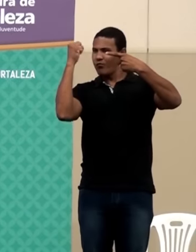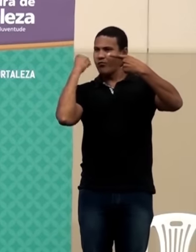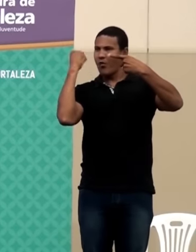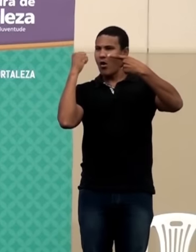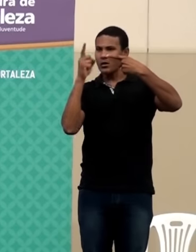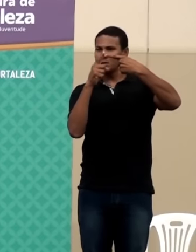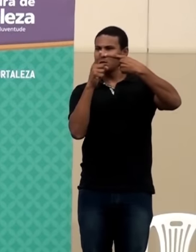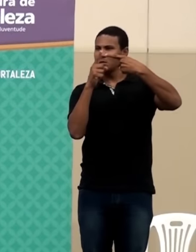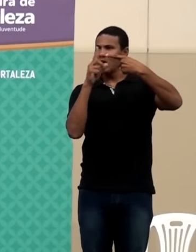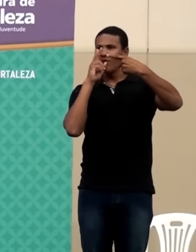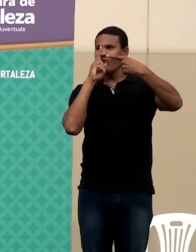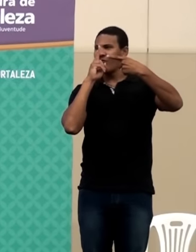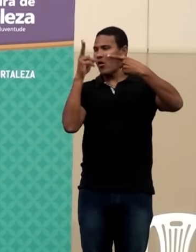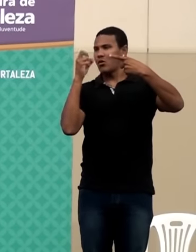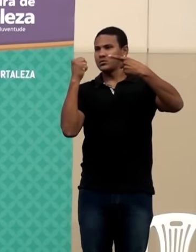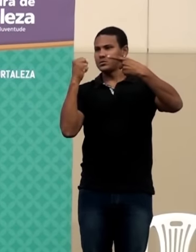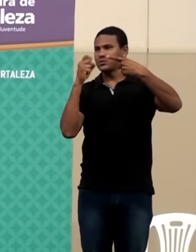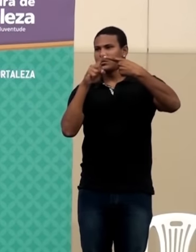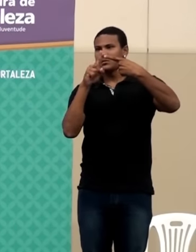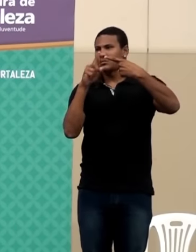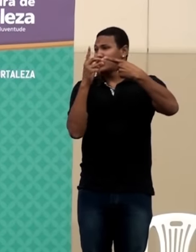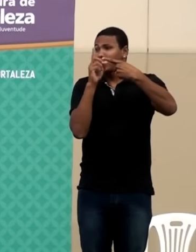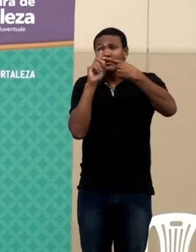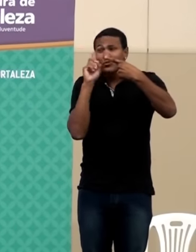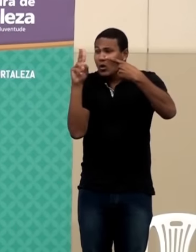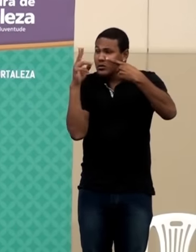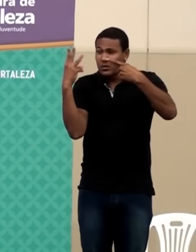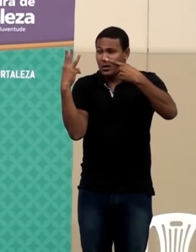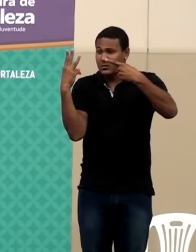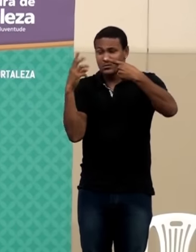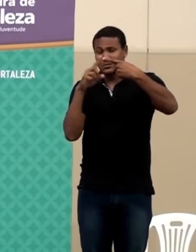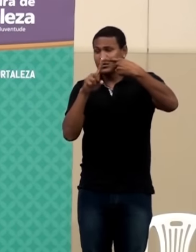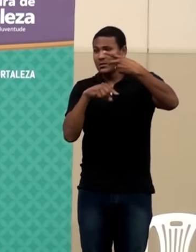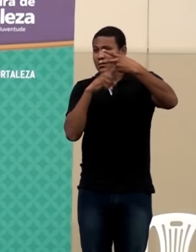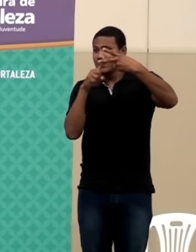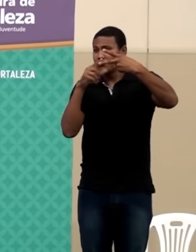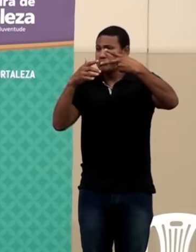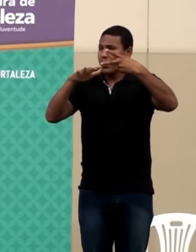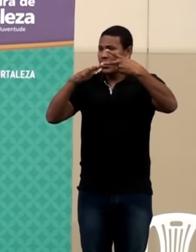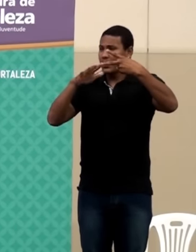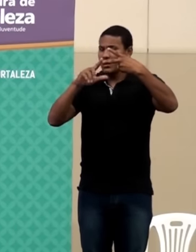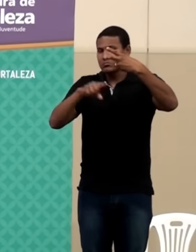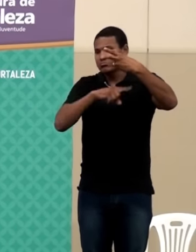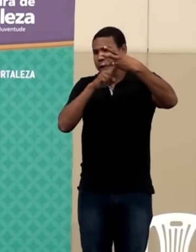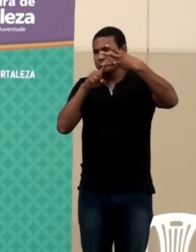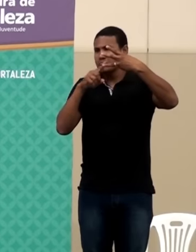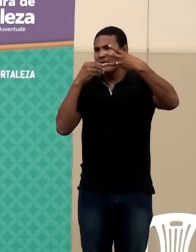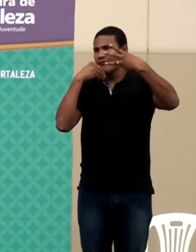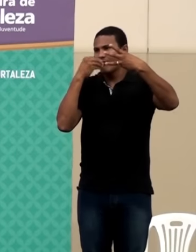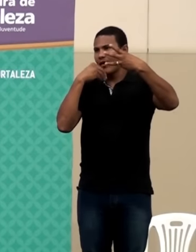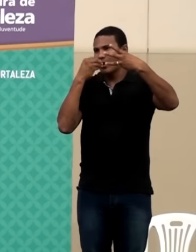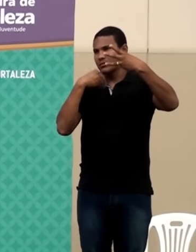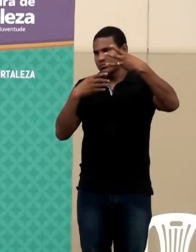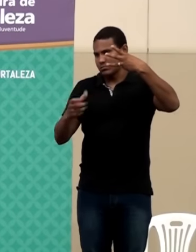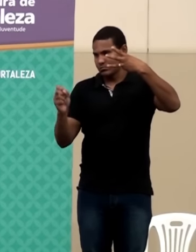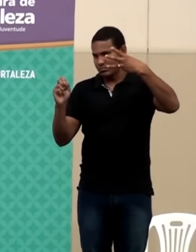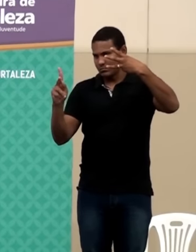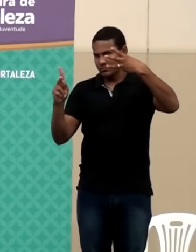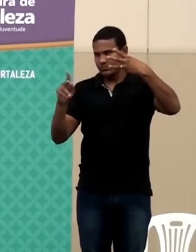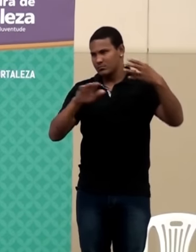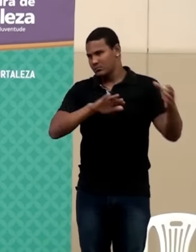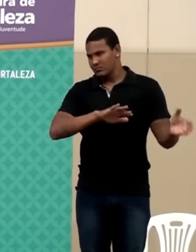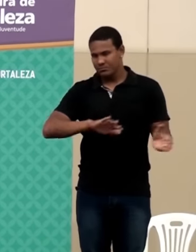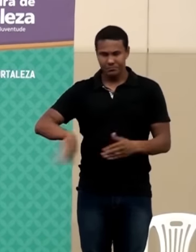O HF é o único hidrácido moderado, os demais são fracos. Ok? Vamos para frente.